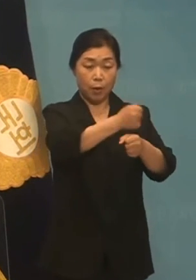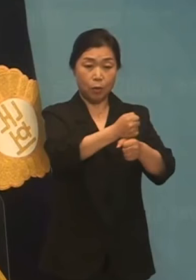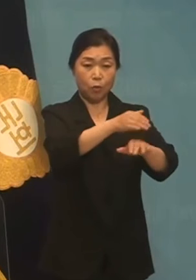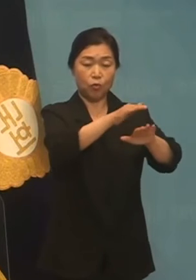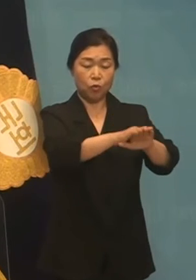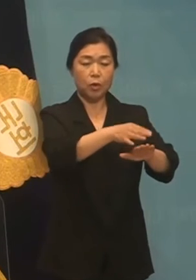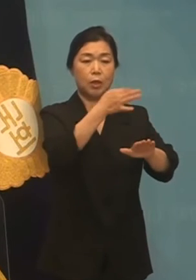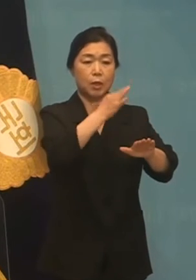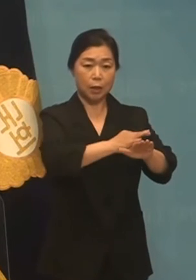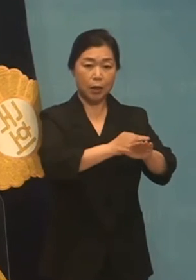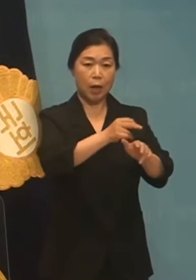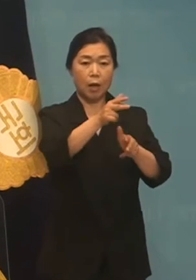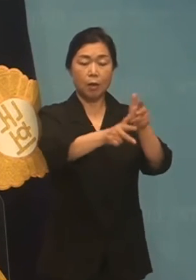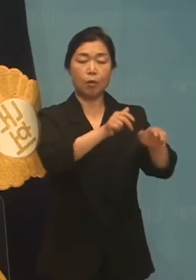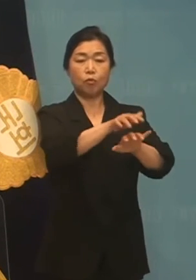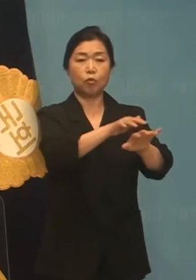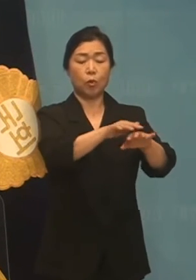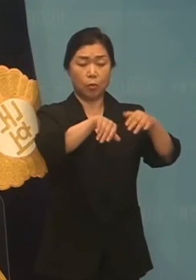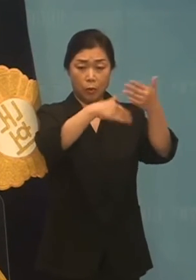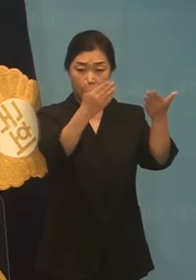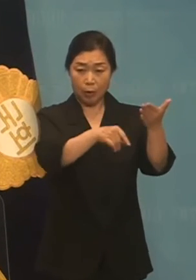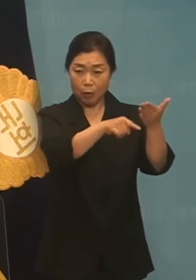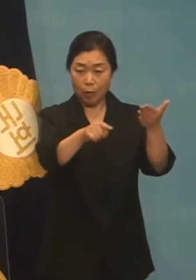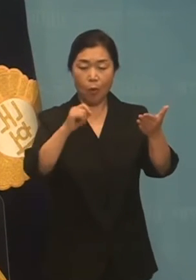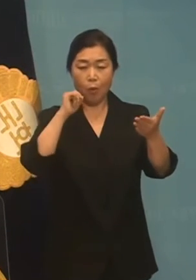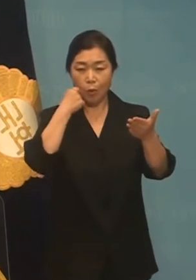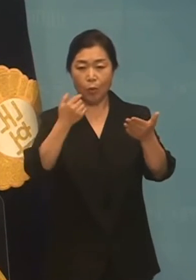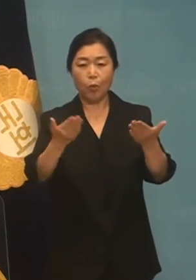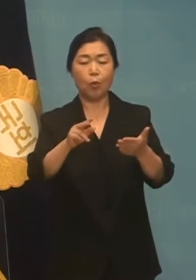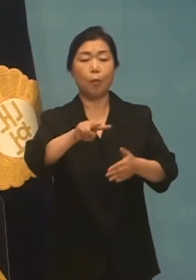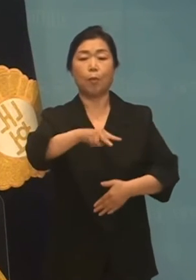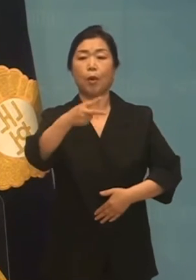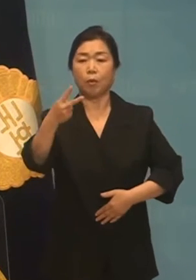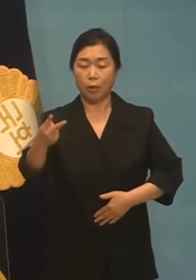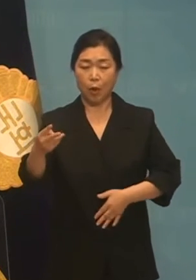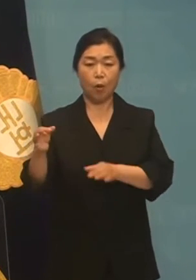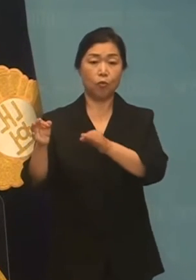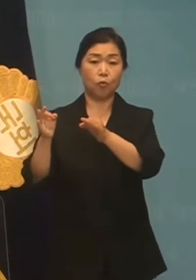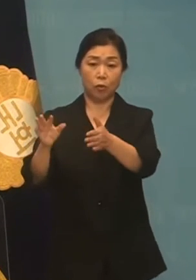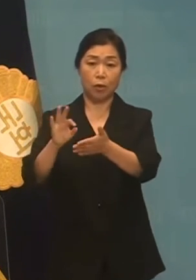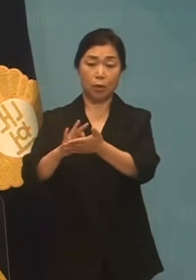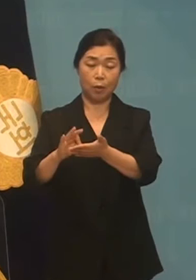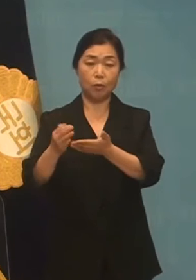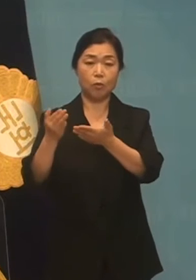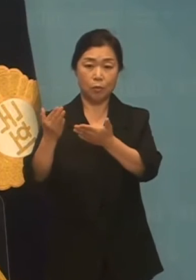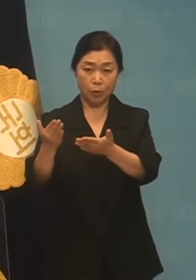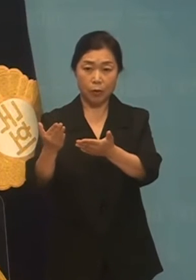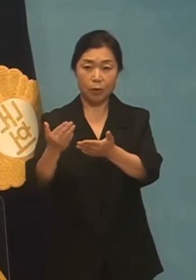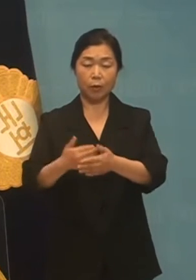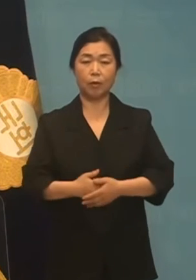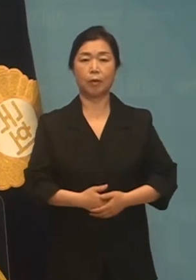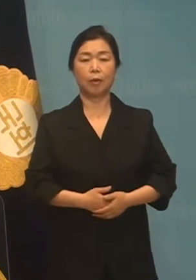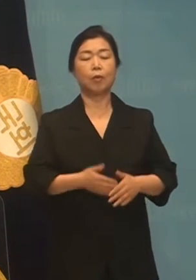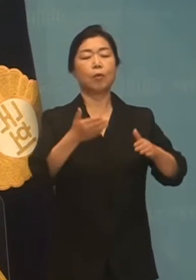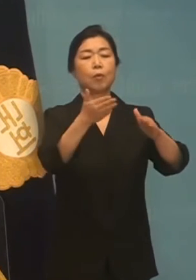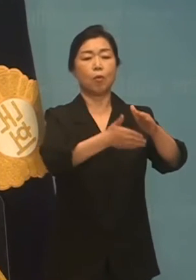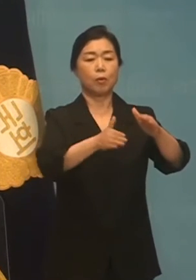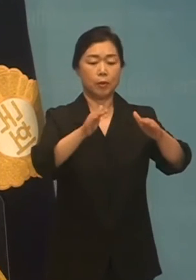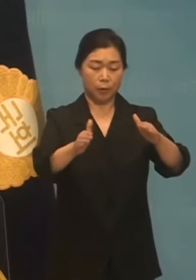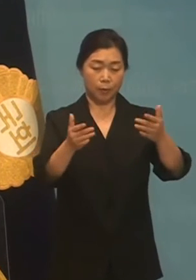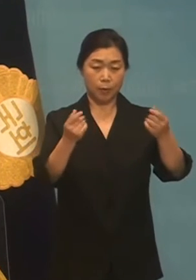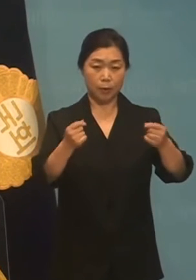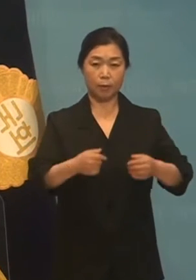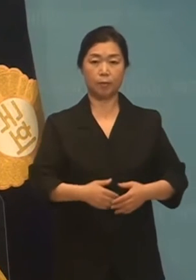이익이 산업구조 전환에 취약한 노동자의 노동 전환에 투자가 되도록 하는 것이 공정입니다.